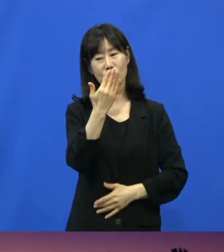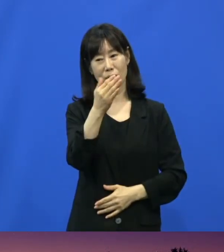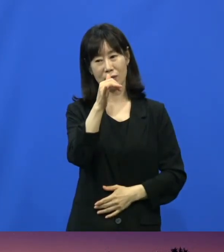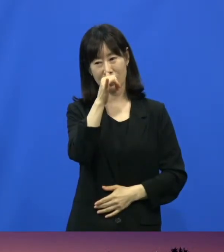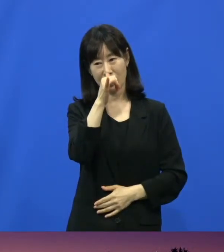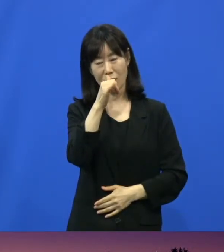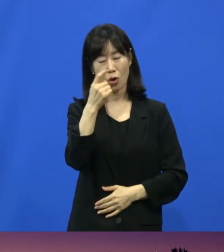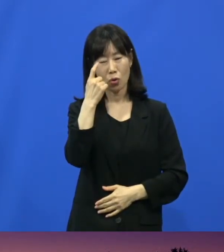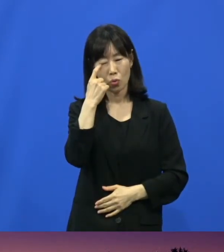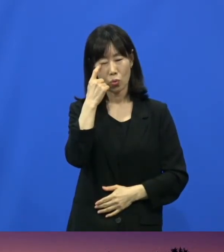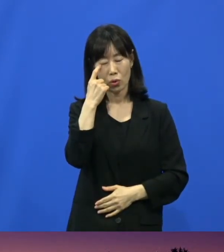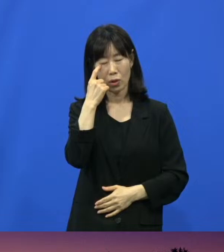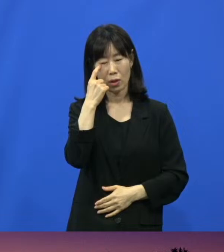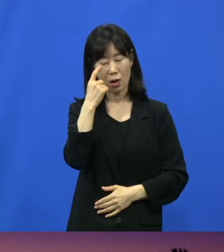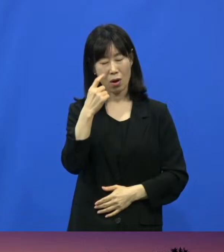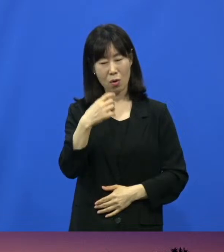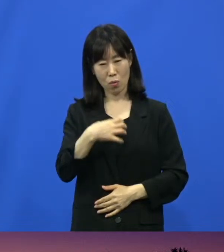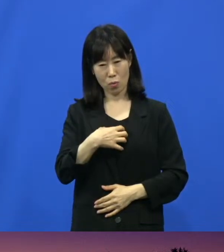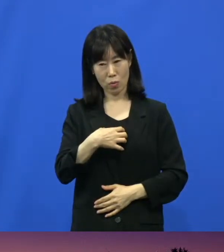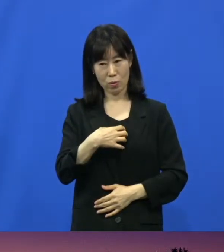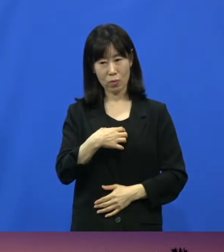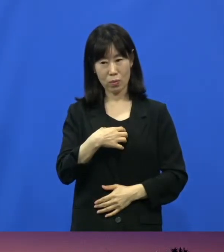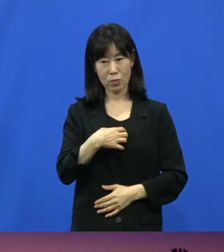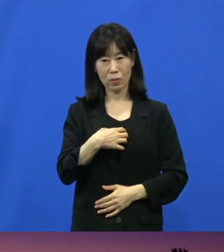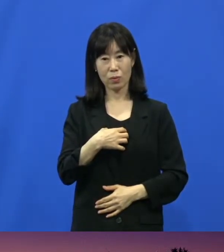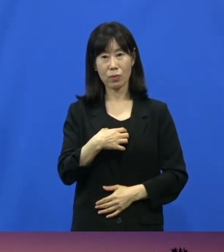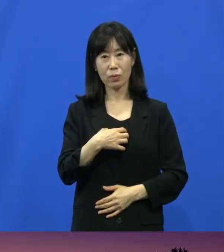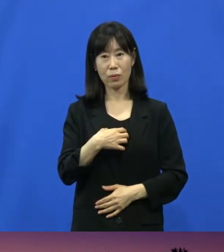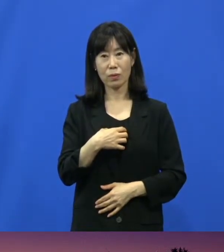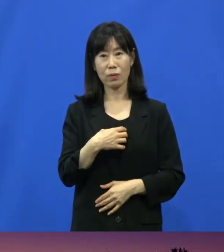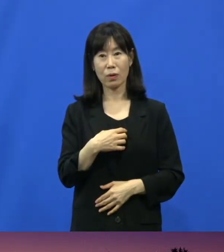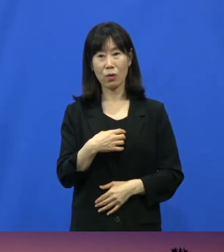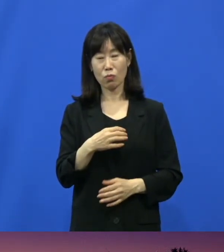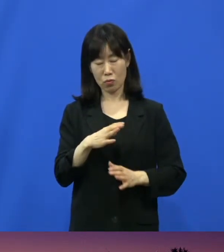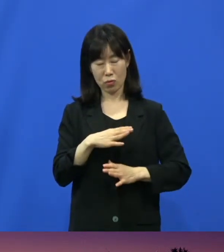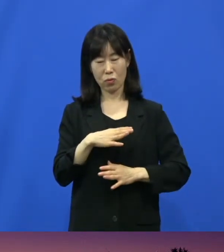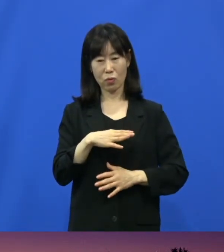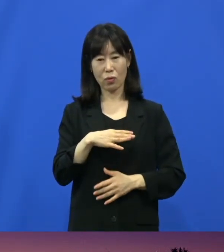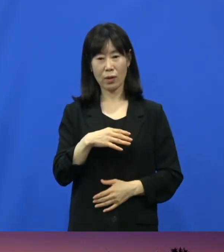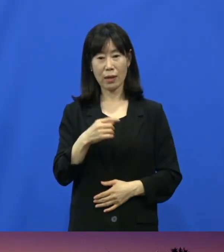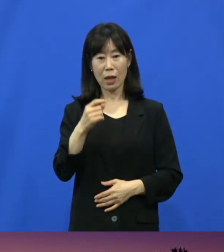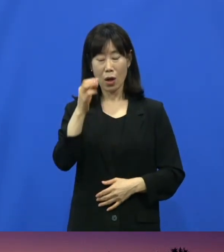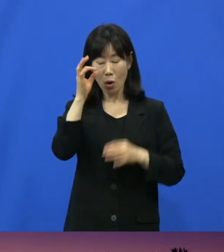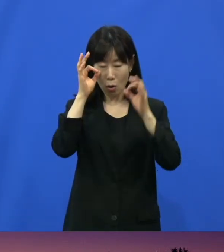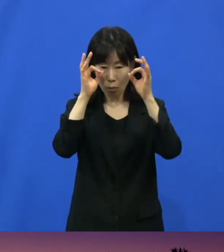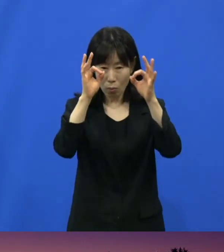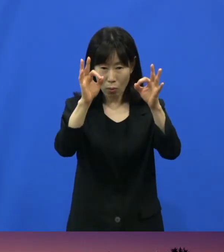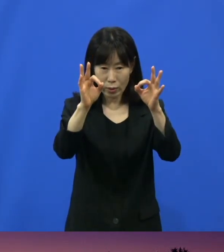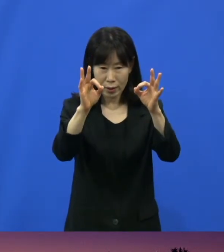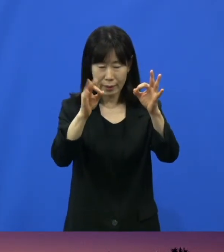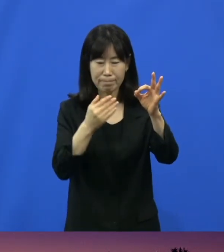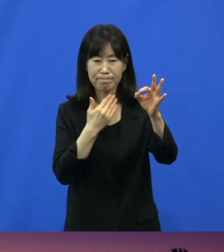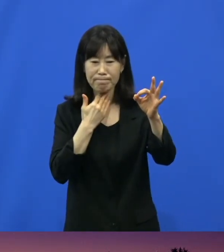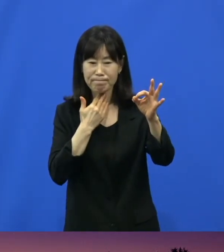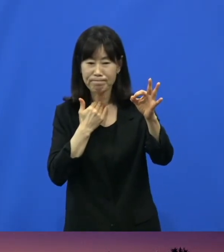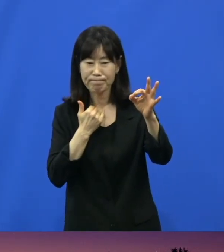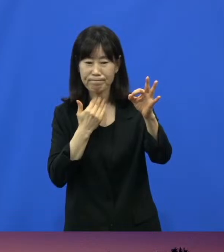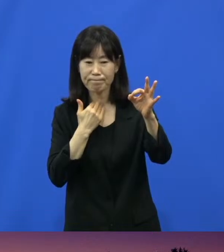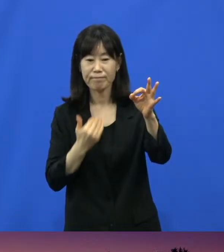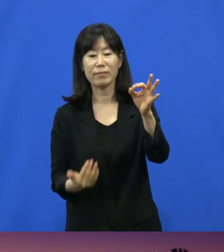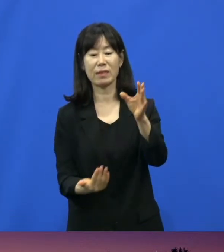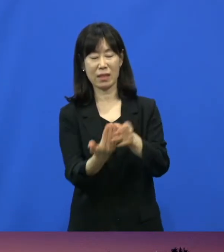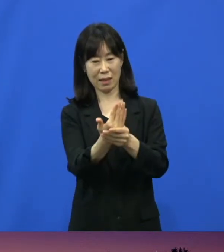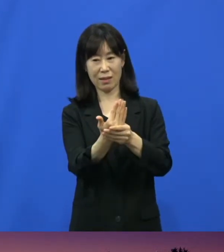참 무서워요. 눈이 무서워요. 우리는 보는 것을 탐욕스럽게